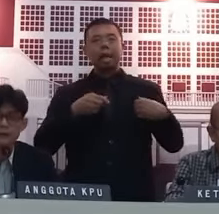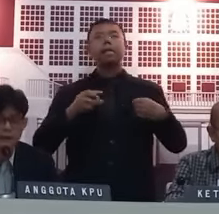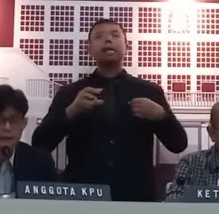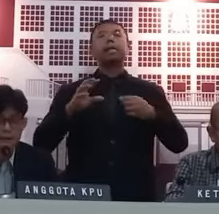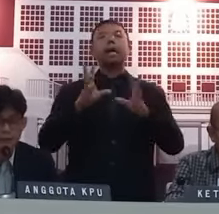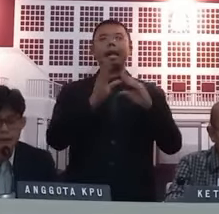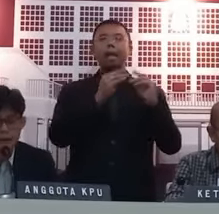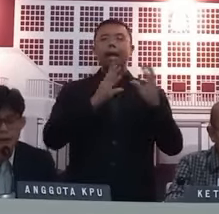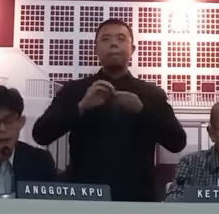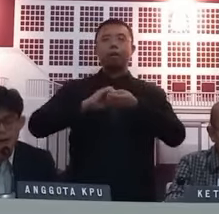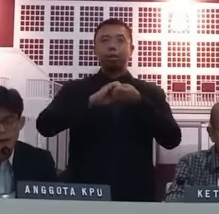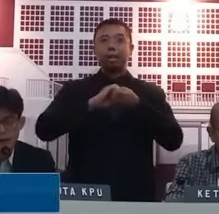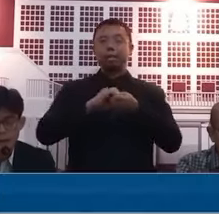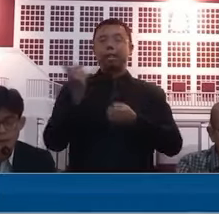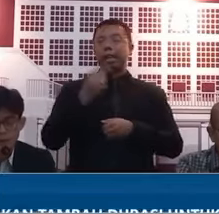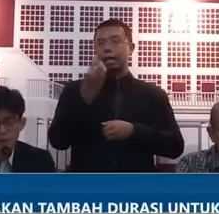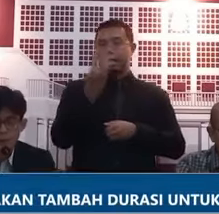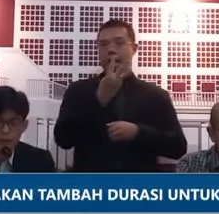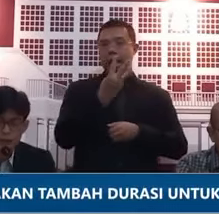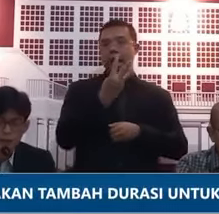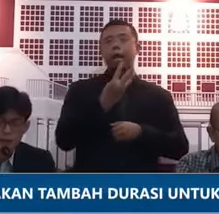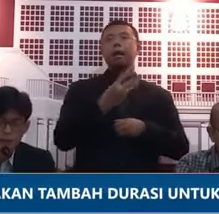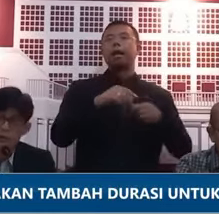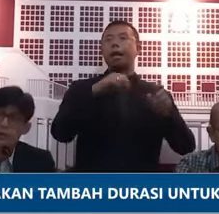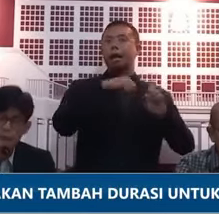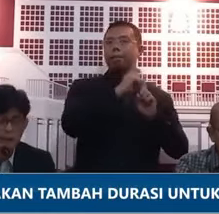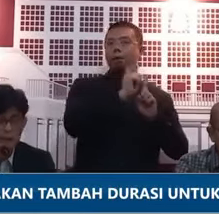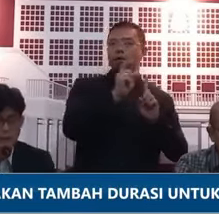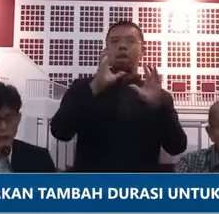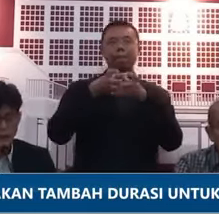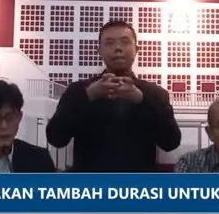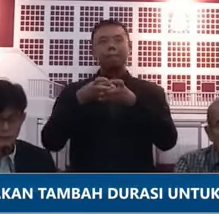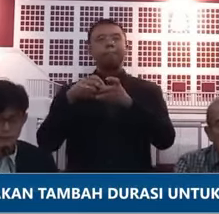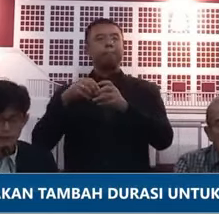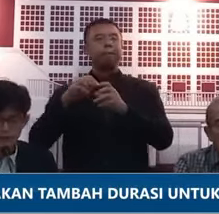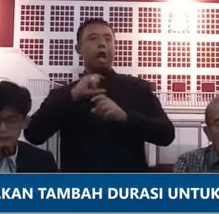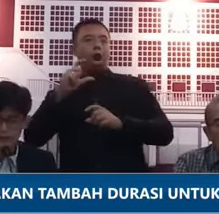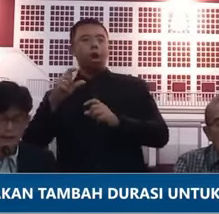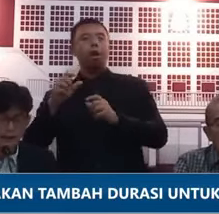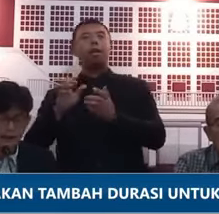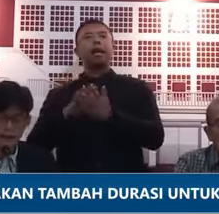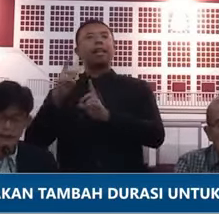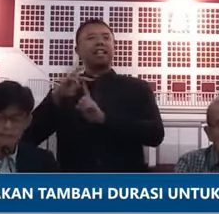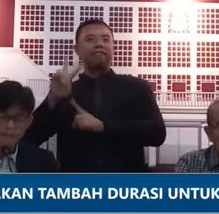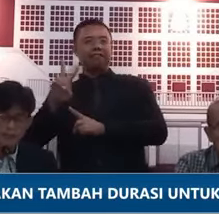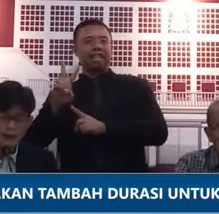yang melibatkan tiga pihak, KPU, tim paslon, juga media penyelenggara, dan kemudian